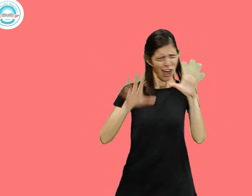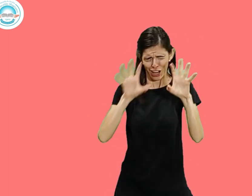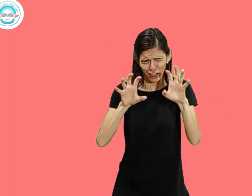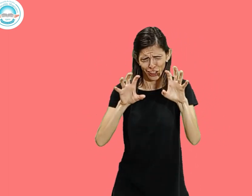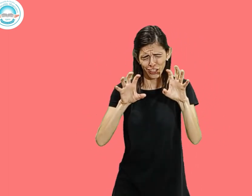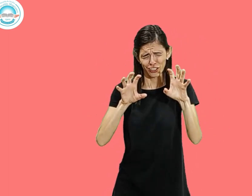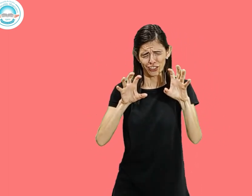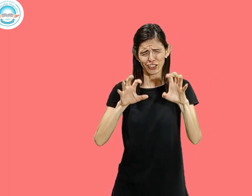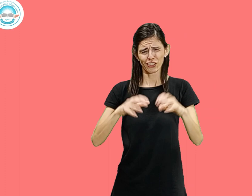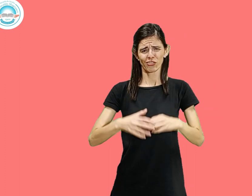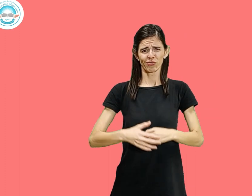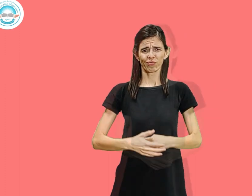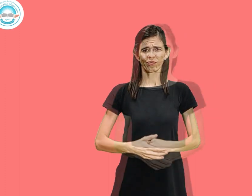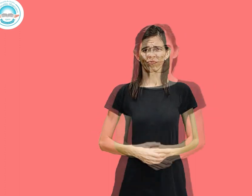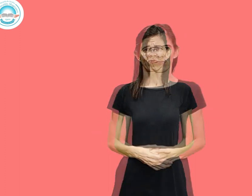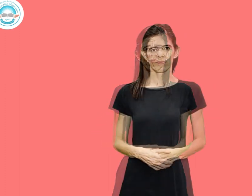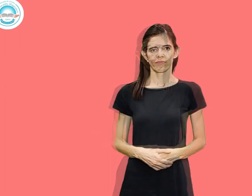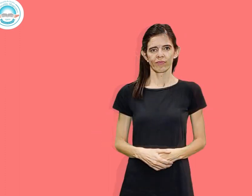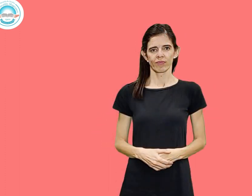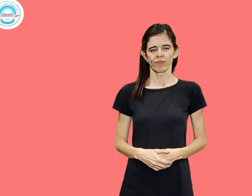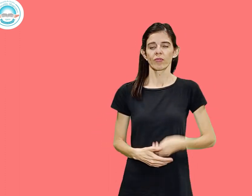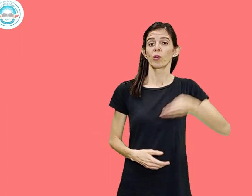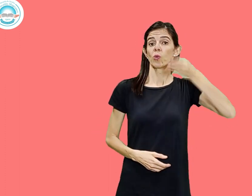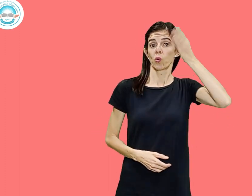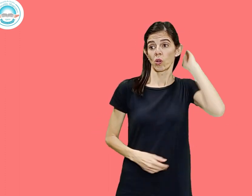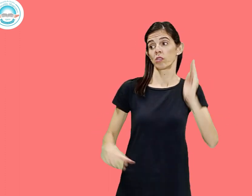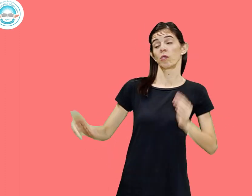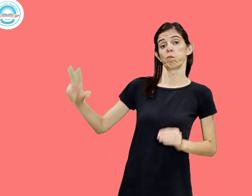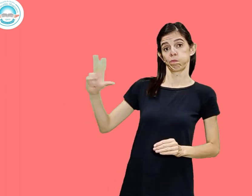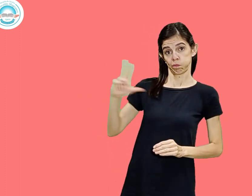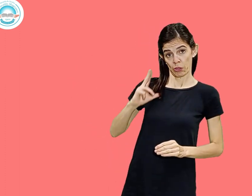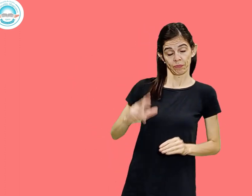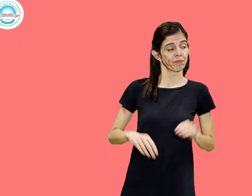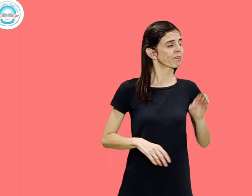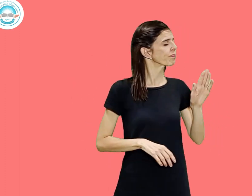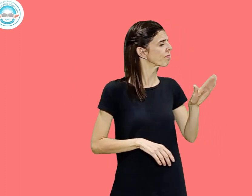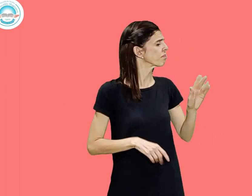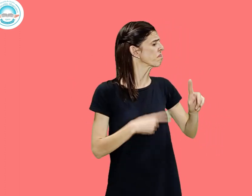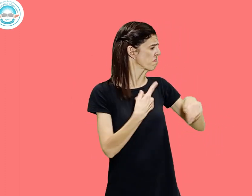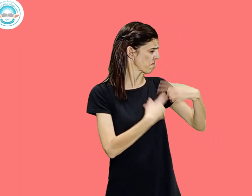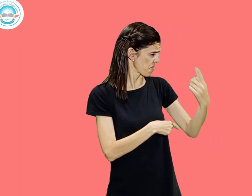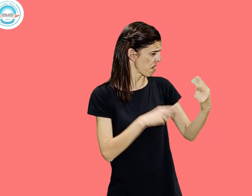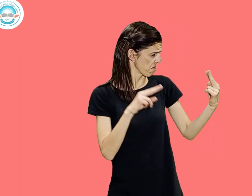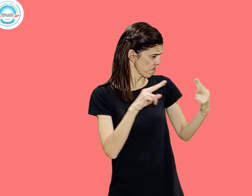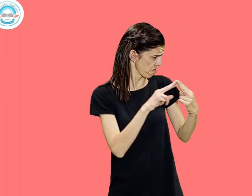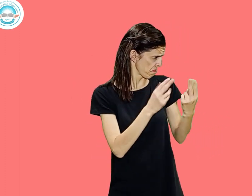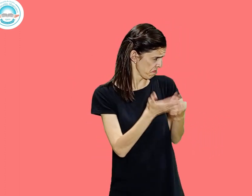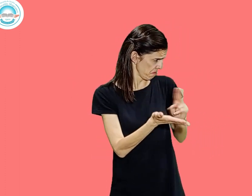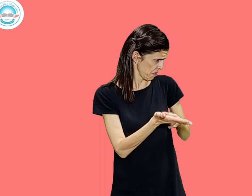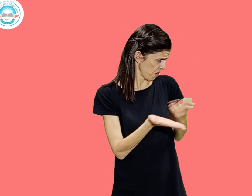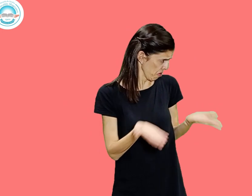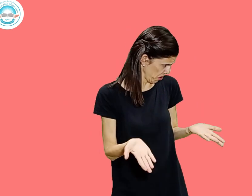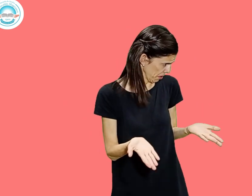nos fuéramos odio tener que irme en el mejor